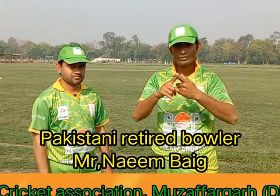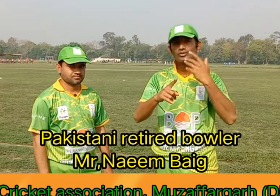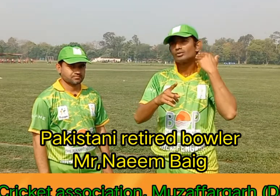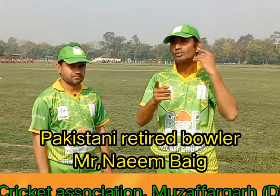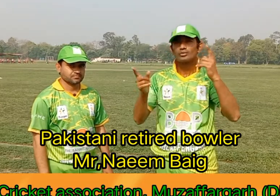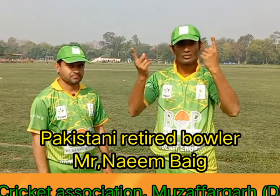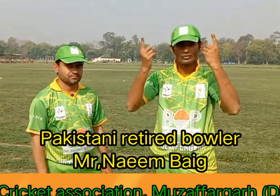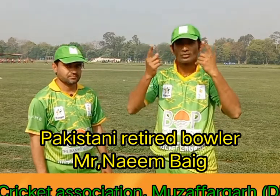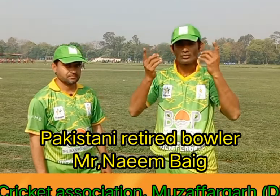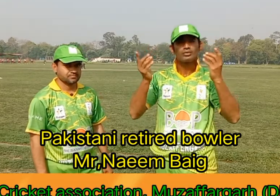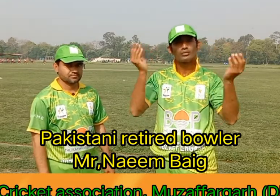موسیقی